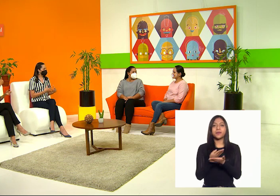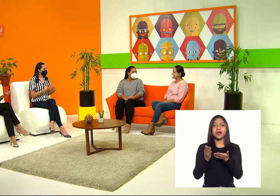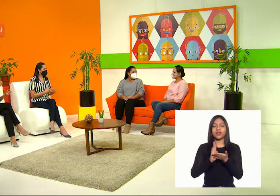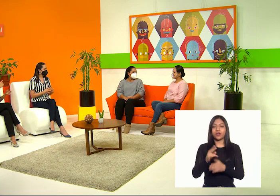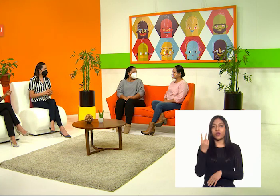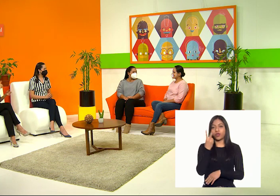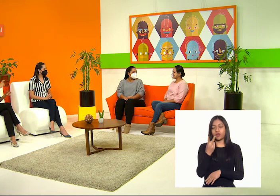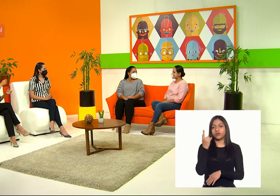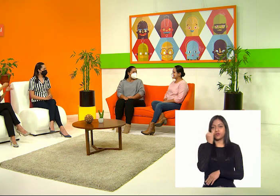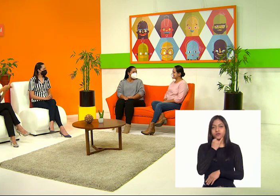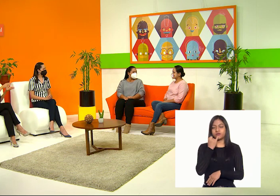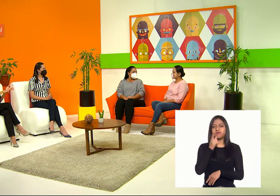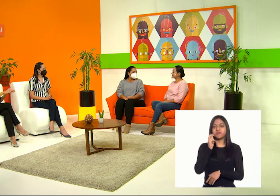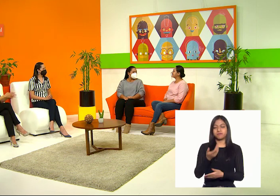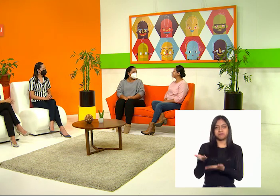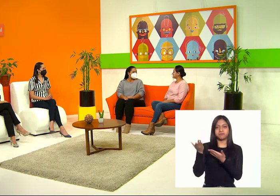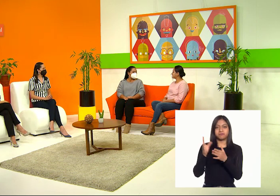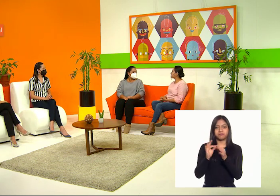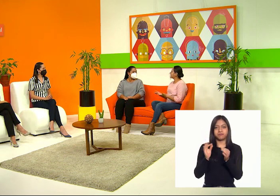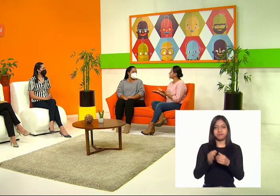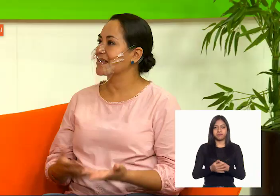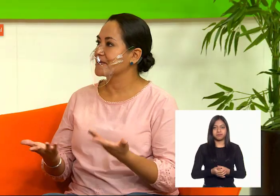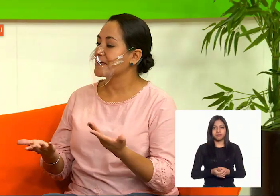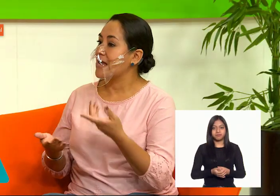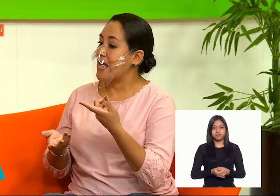y alumnos sordos?